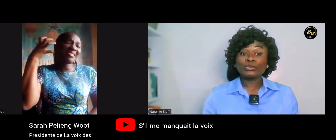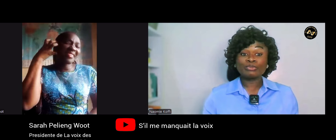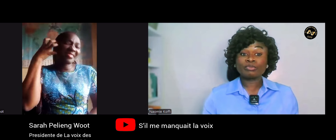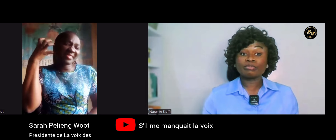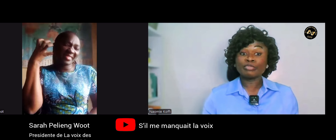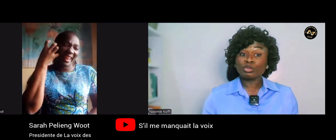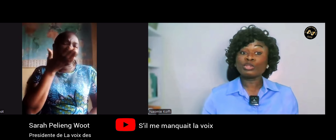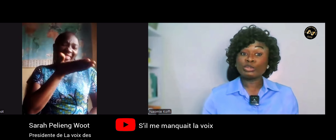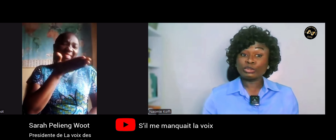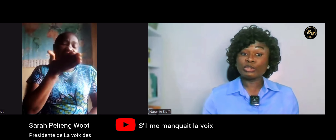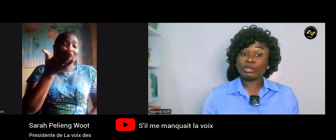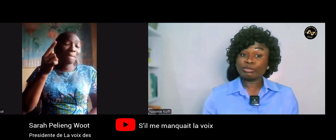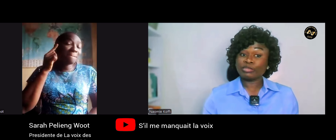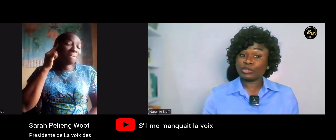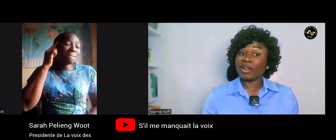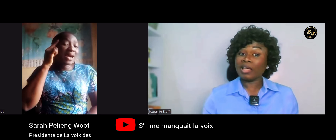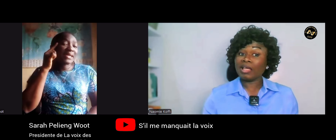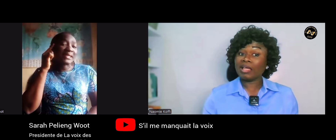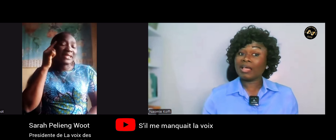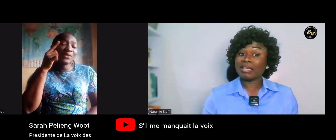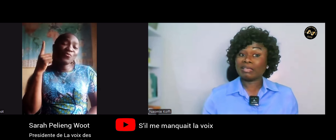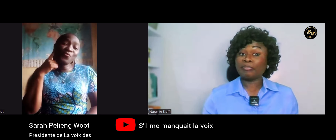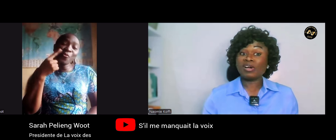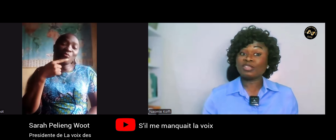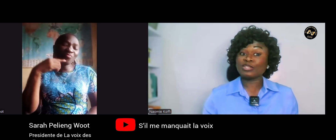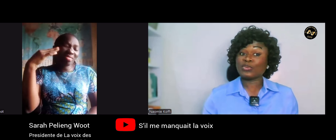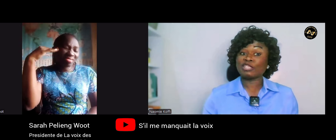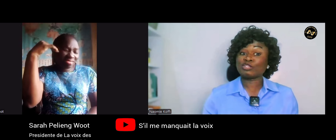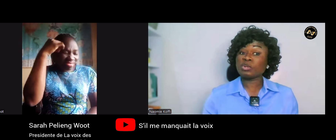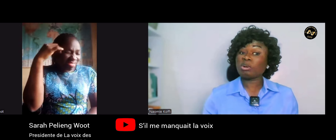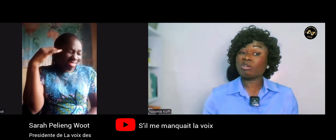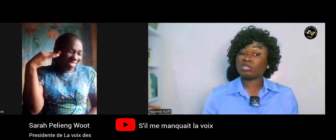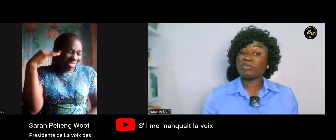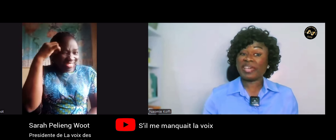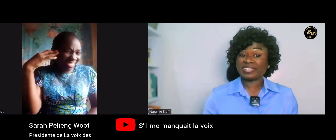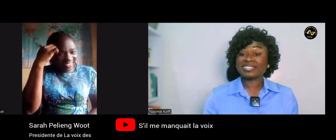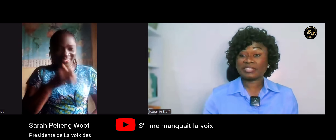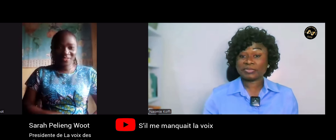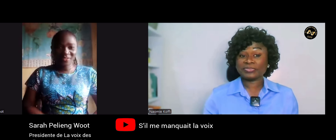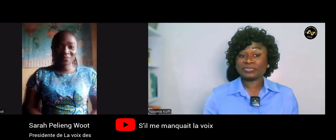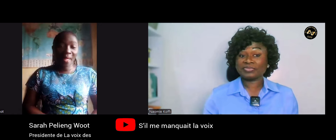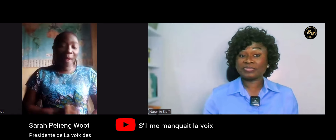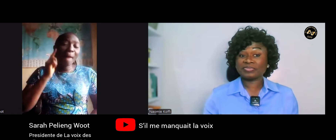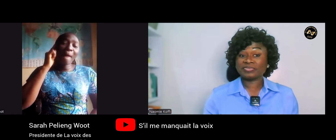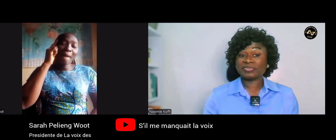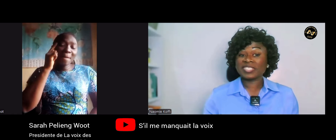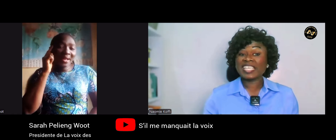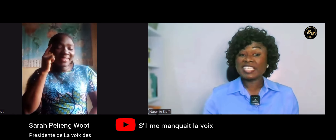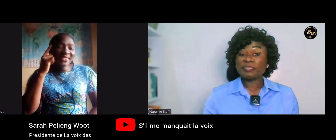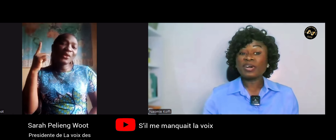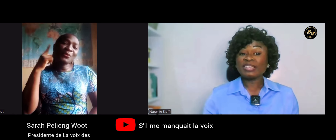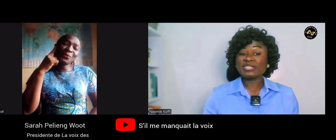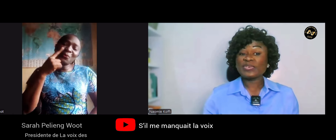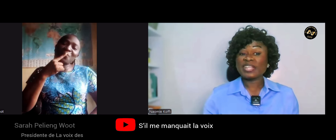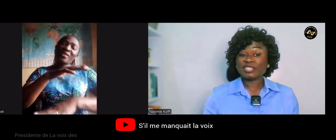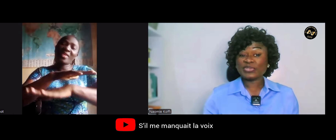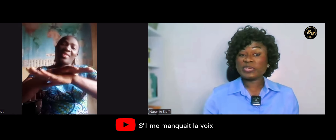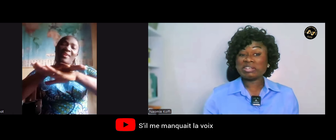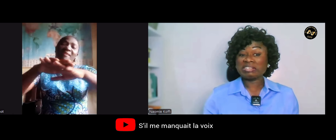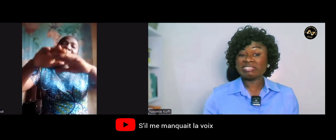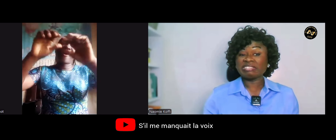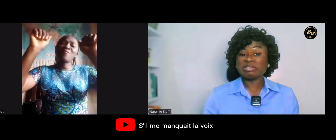beaucoup, beaucoup d'entendants sont là. Ils pensent que les sourds sont bêtes, qui pensent que